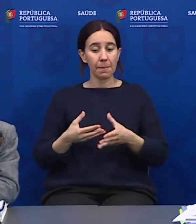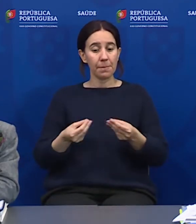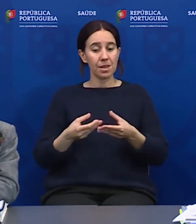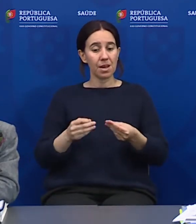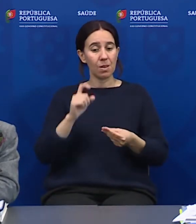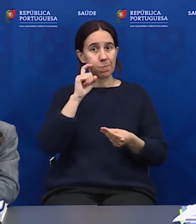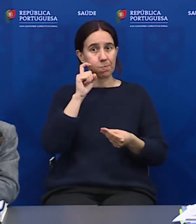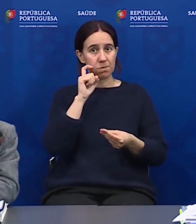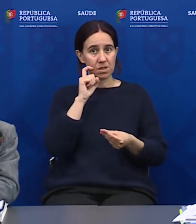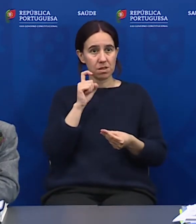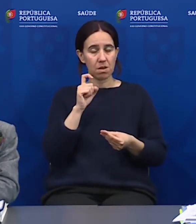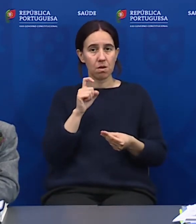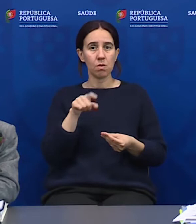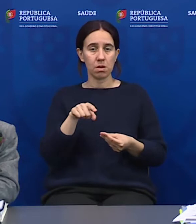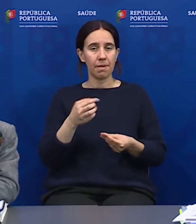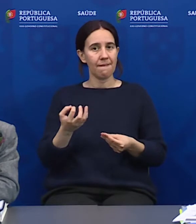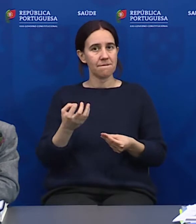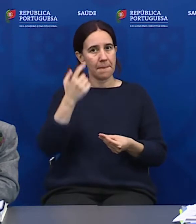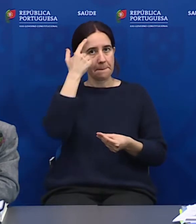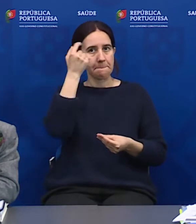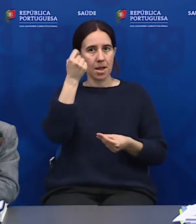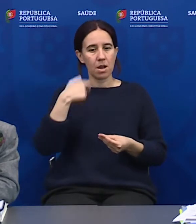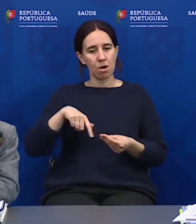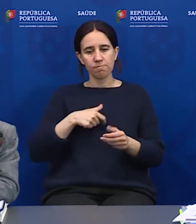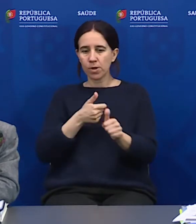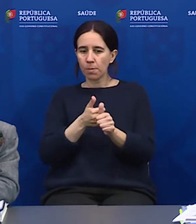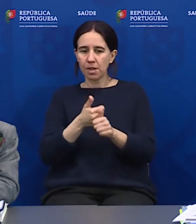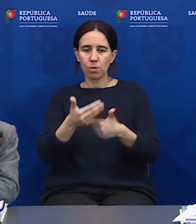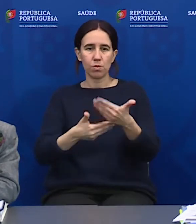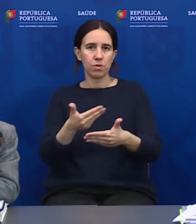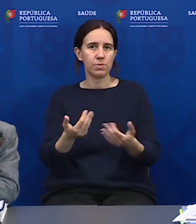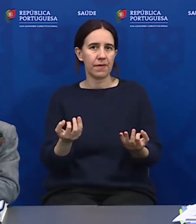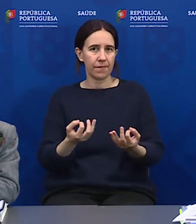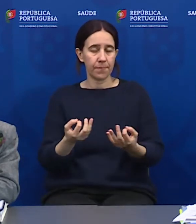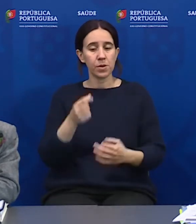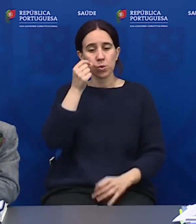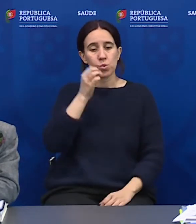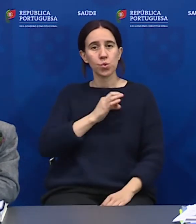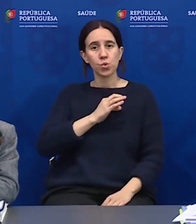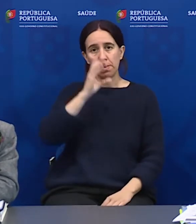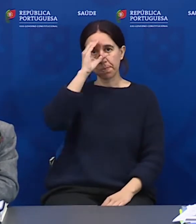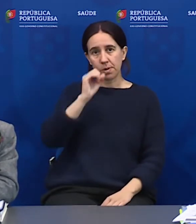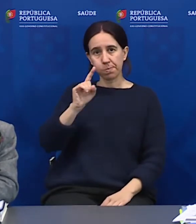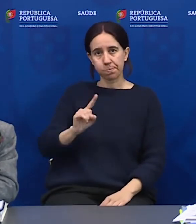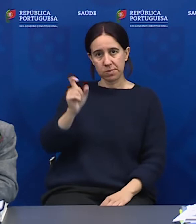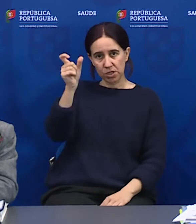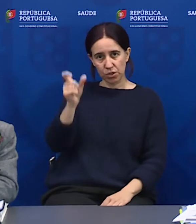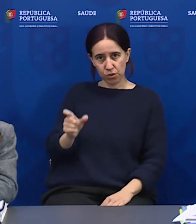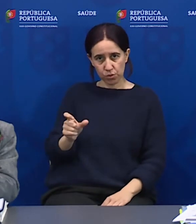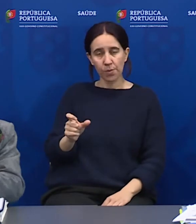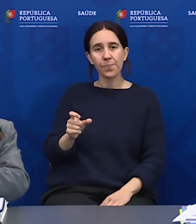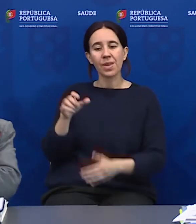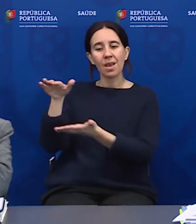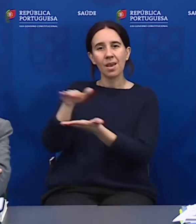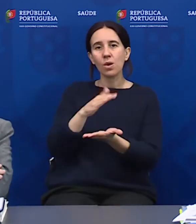proteção também é uma questão que continuamos a acompanhar. O Sr. Primeiro-Ministro já divulgou as